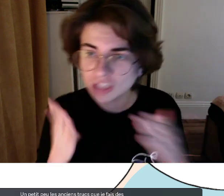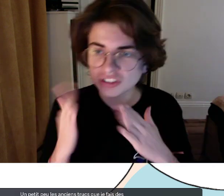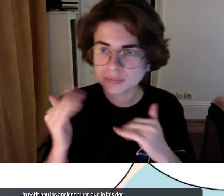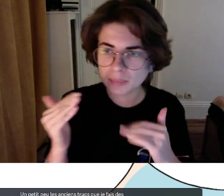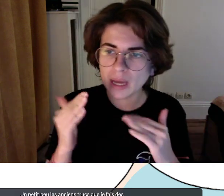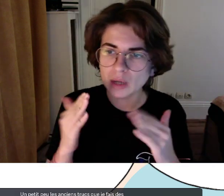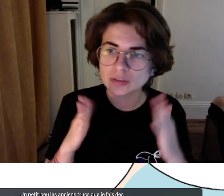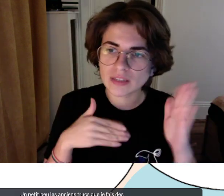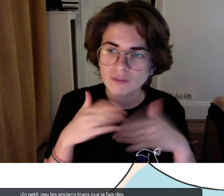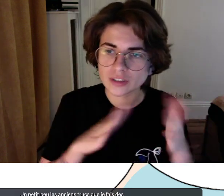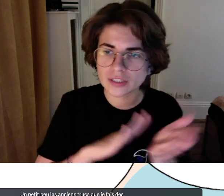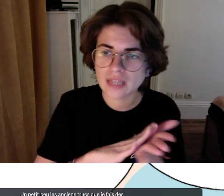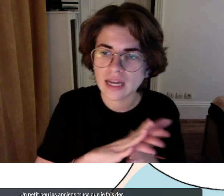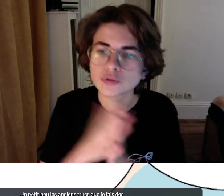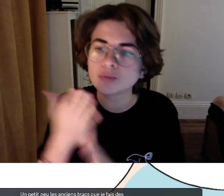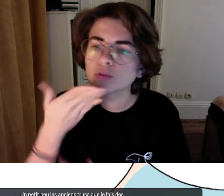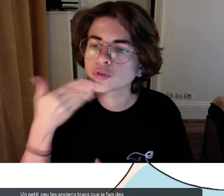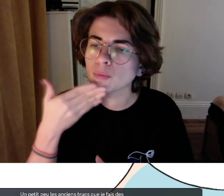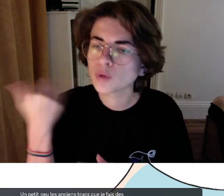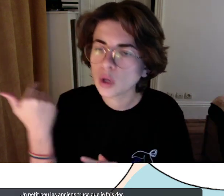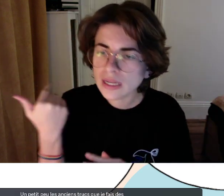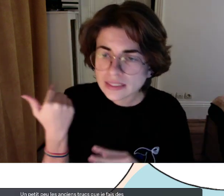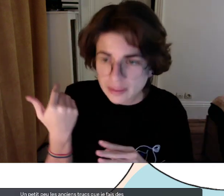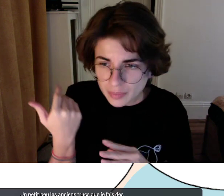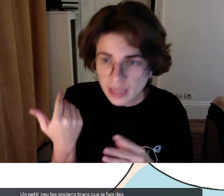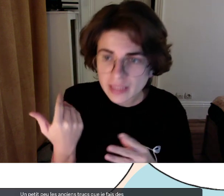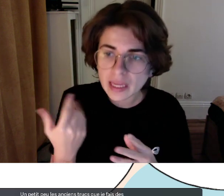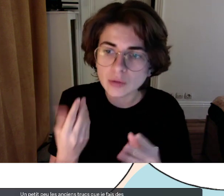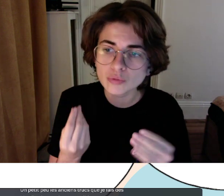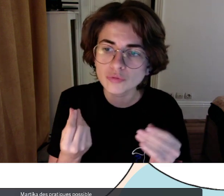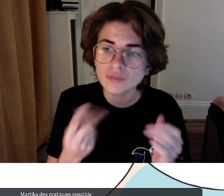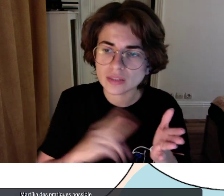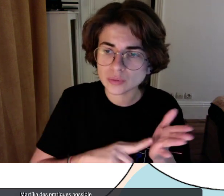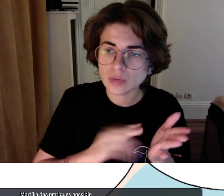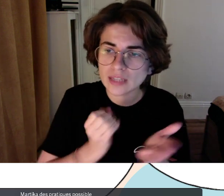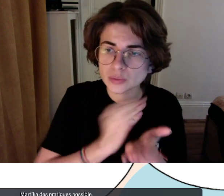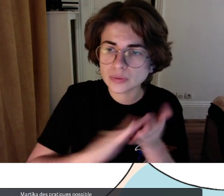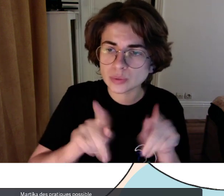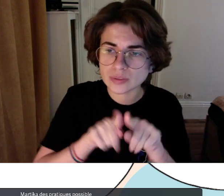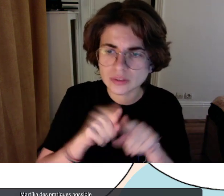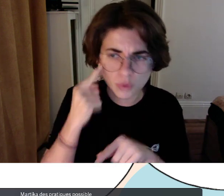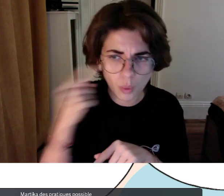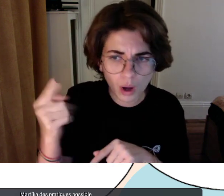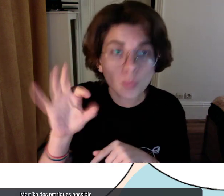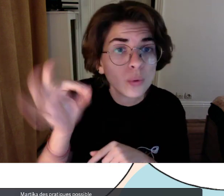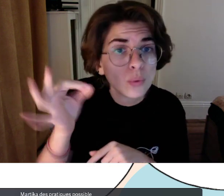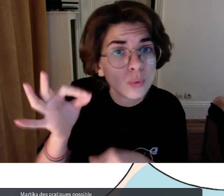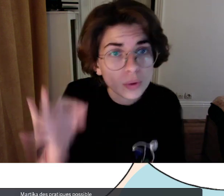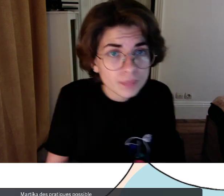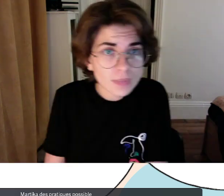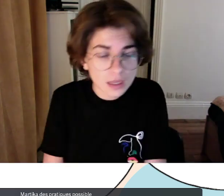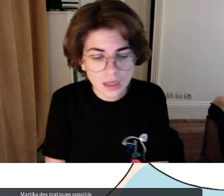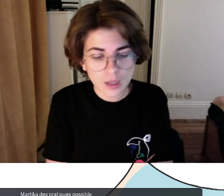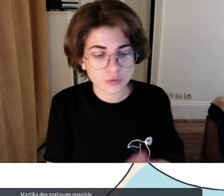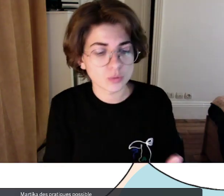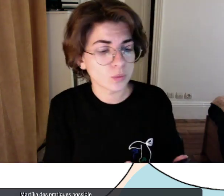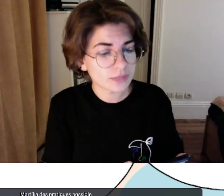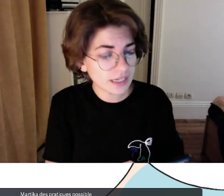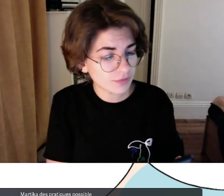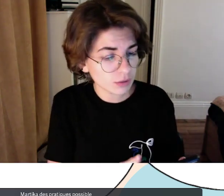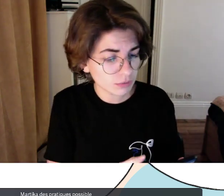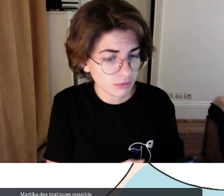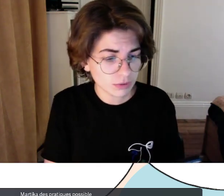intéressant. J'espère que ça fonctionnera de mieux en mieux. C'est bien qu'il y a eu une version gratuite aussi, je crois. Oui, oui, oui. De